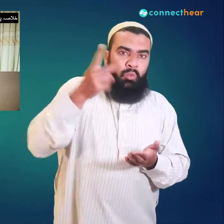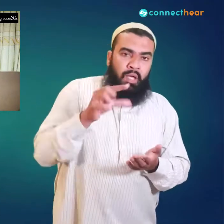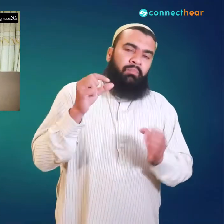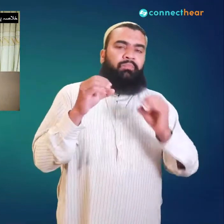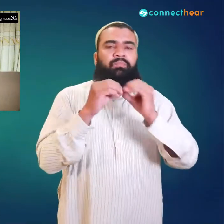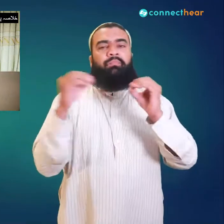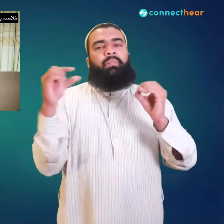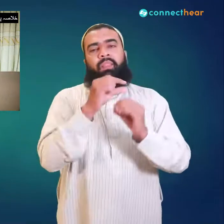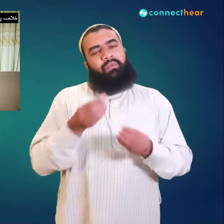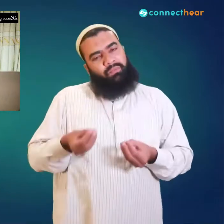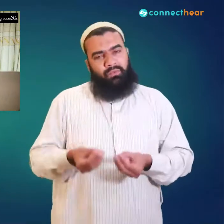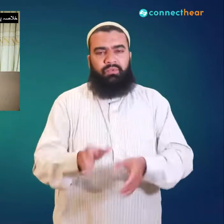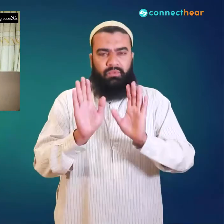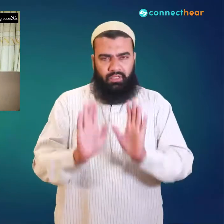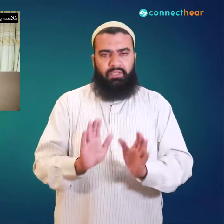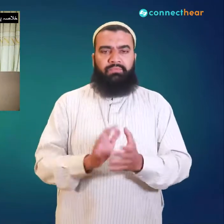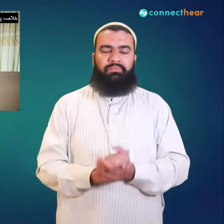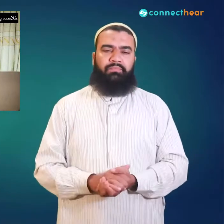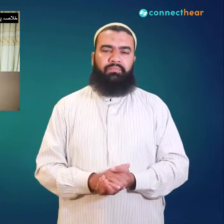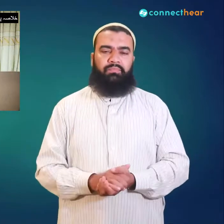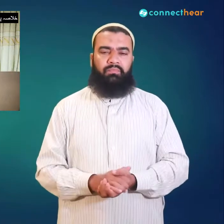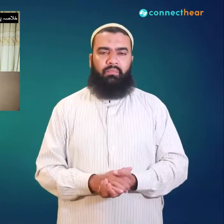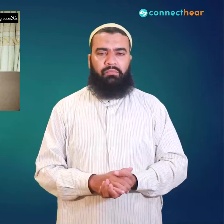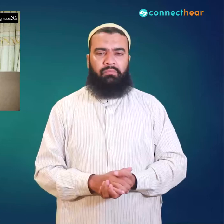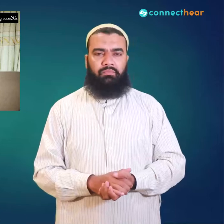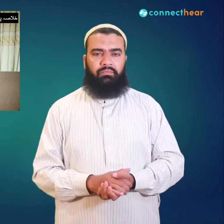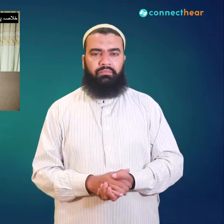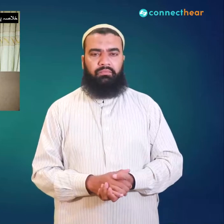زیادہ مناسب اور زیادہ رائج ہے۔